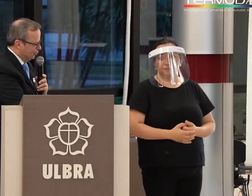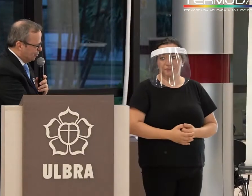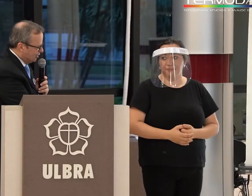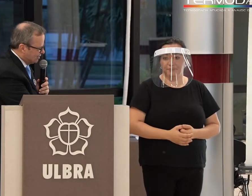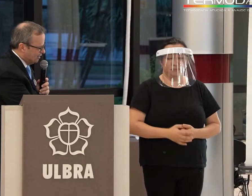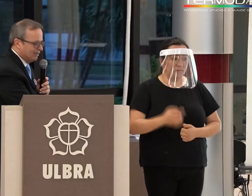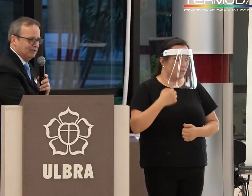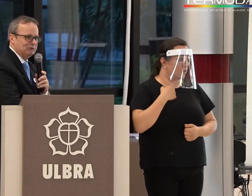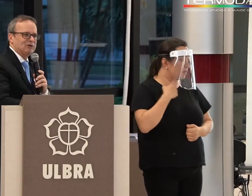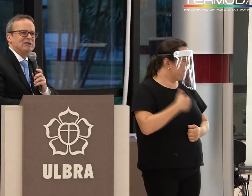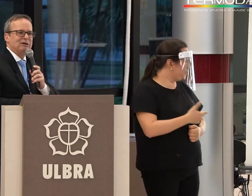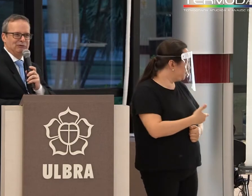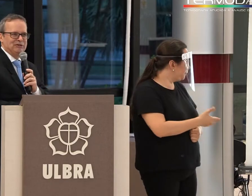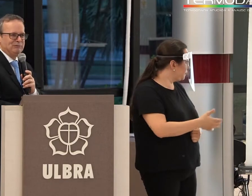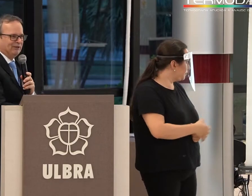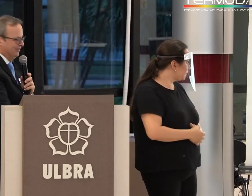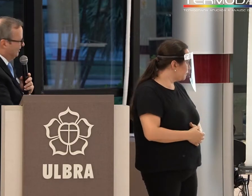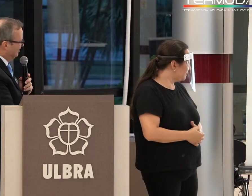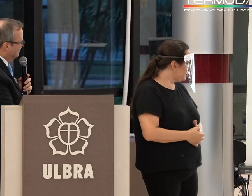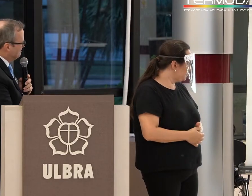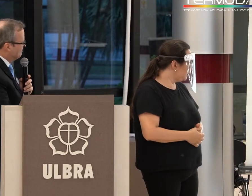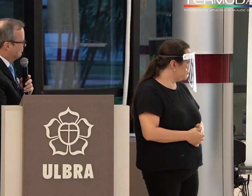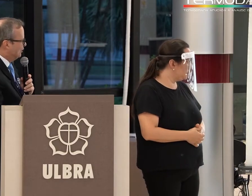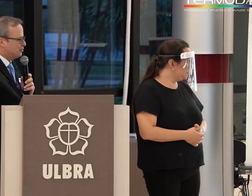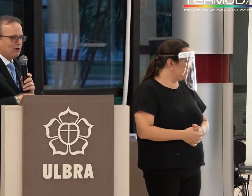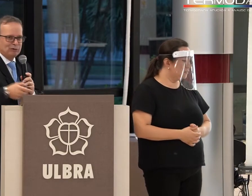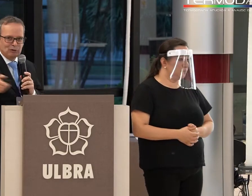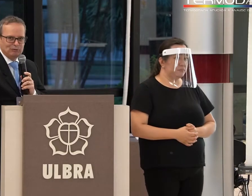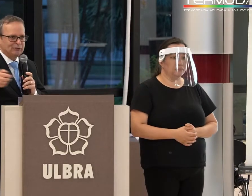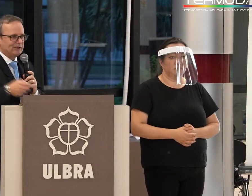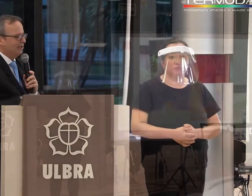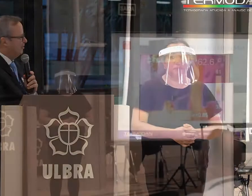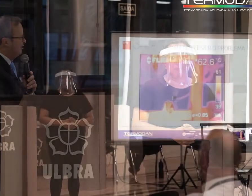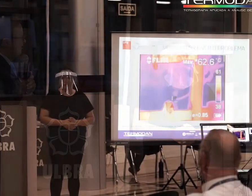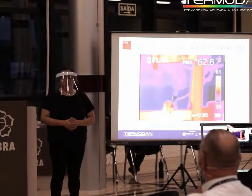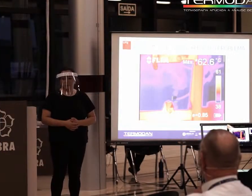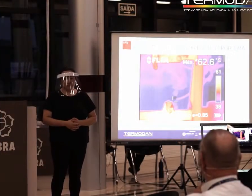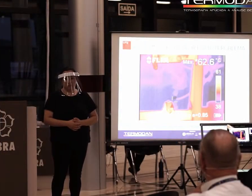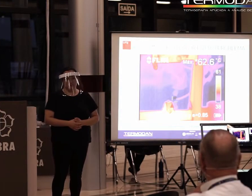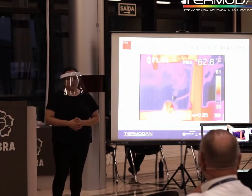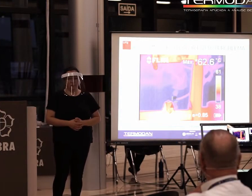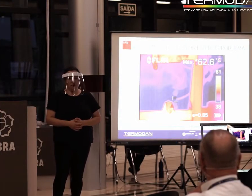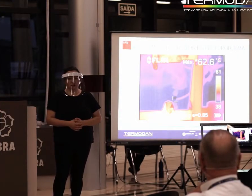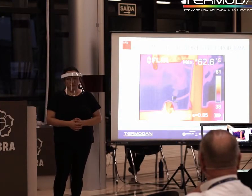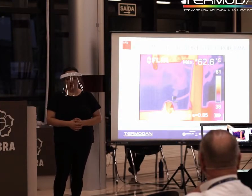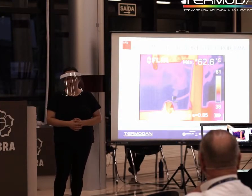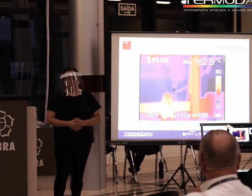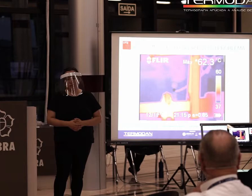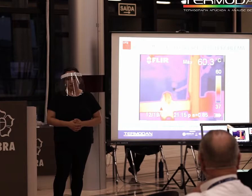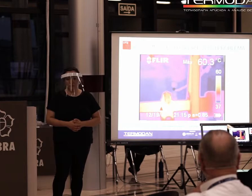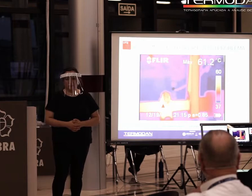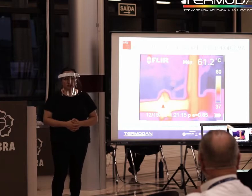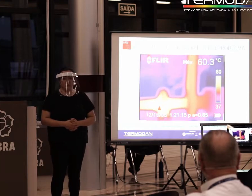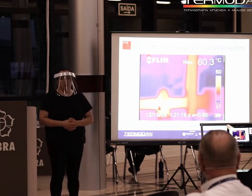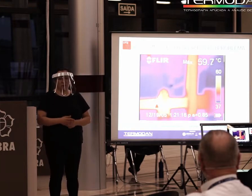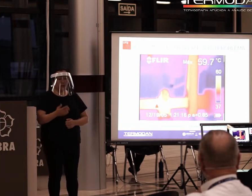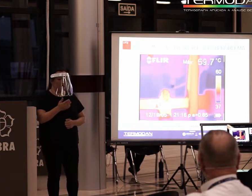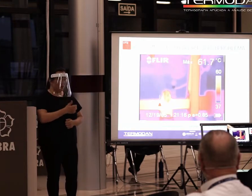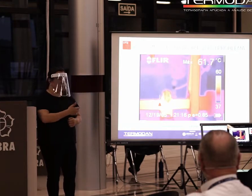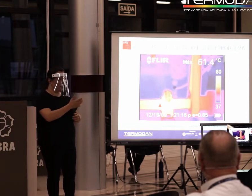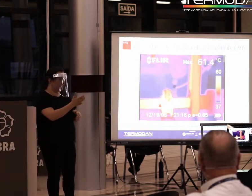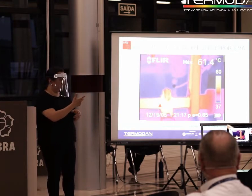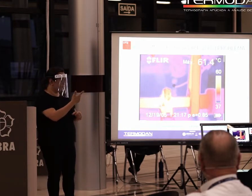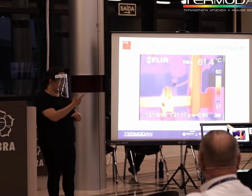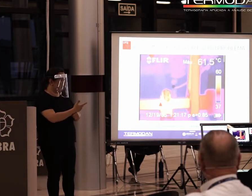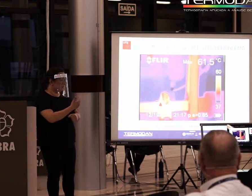vocês viram que eu acrescentei ali o 11A e o 11B. Por isso que eu abri o computador aquela hora, tá? Aqui esse vídeo a gente pode